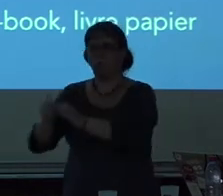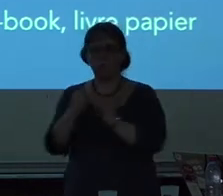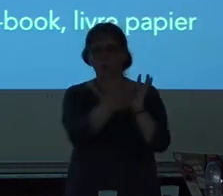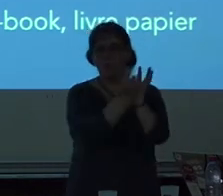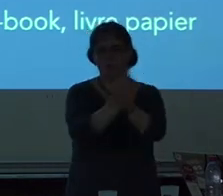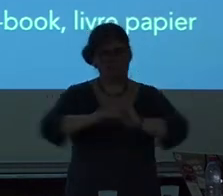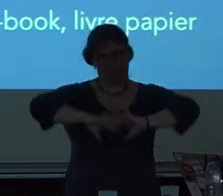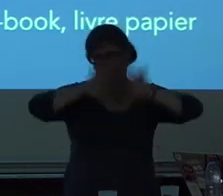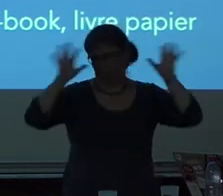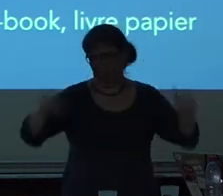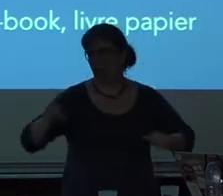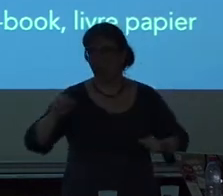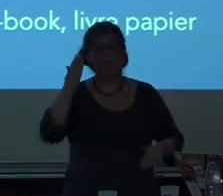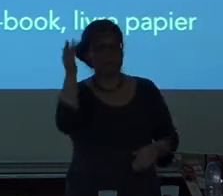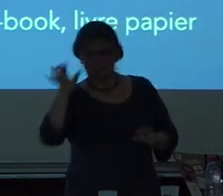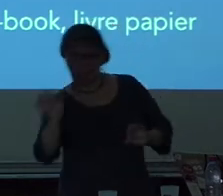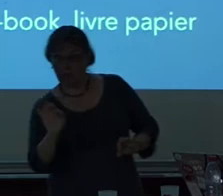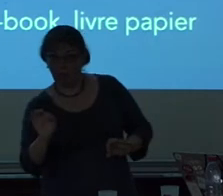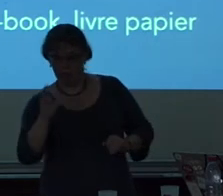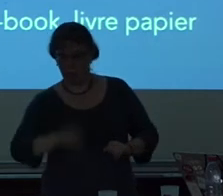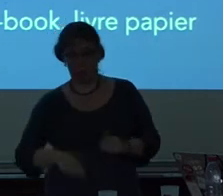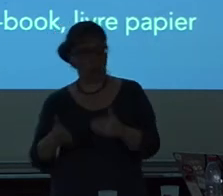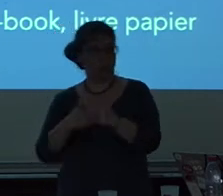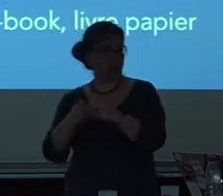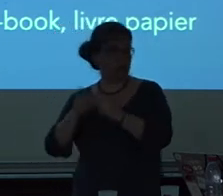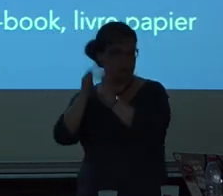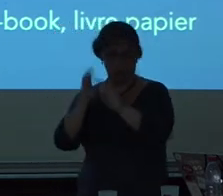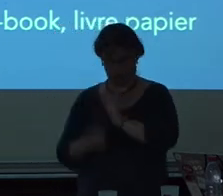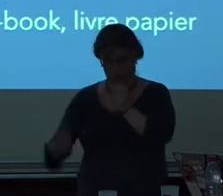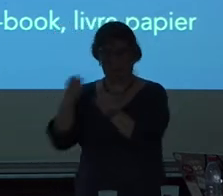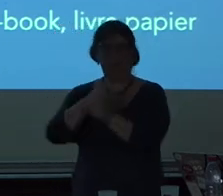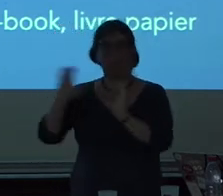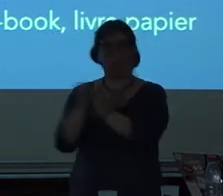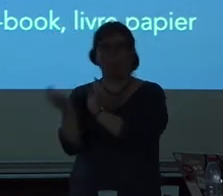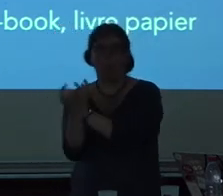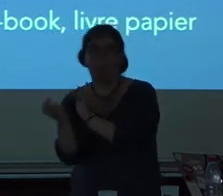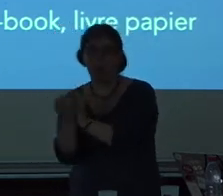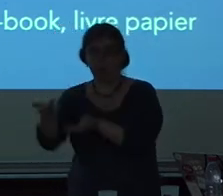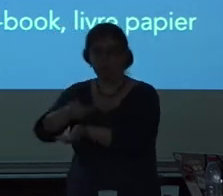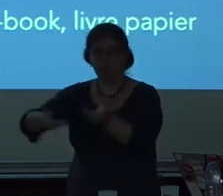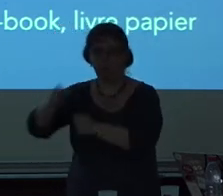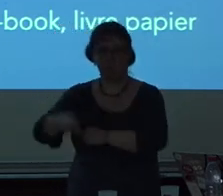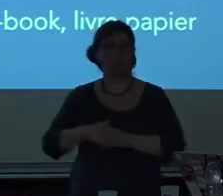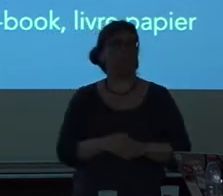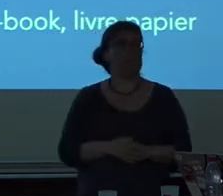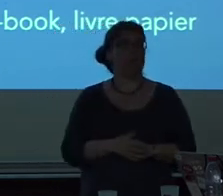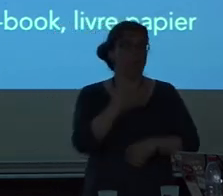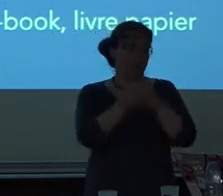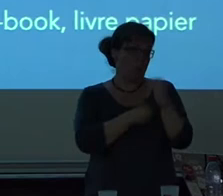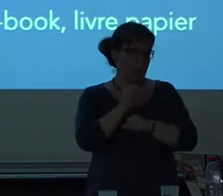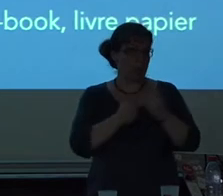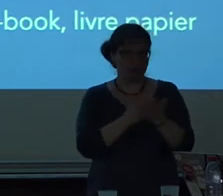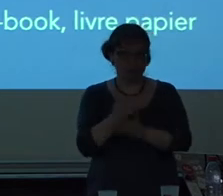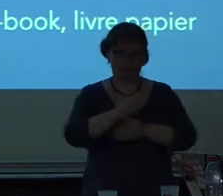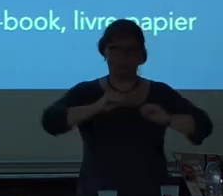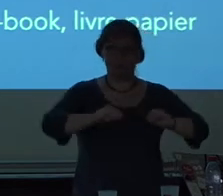n'en existe pas, vous pouvez le créer. Vous pouvez aussi devenir formateur. Là, ça demande un peu plus d'investissement parce que vous devez